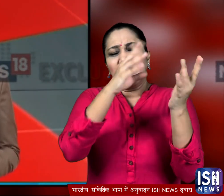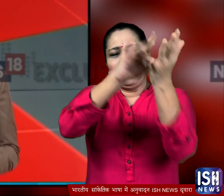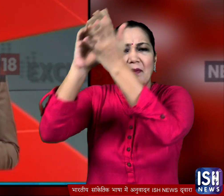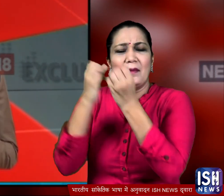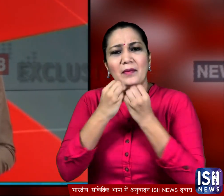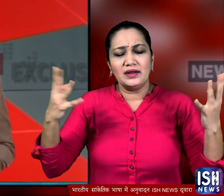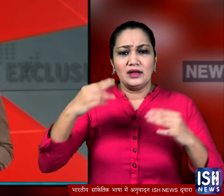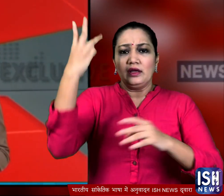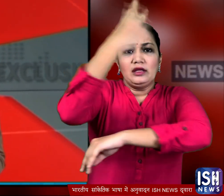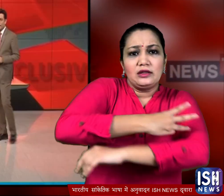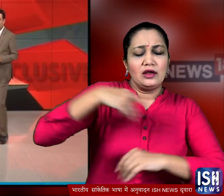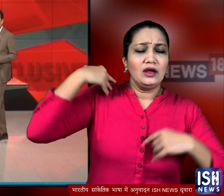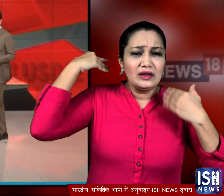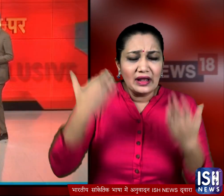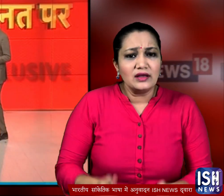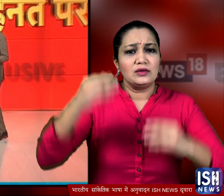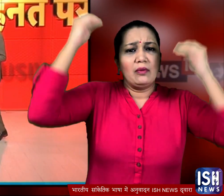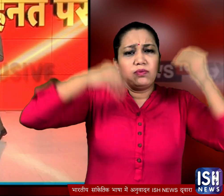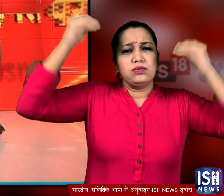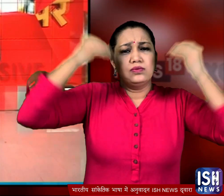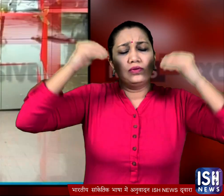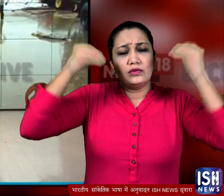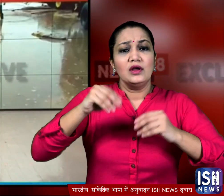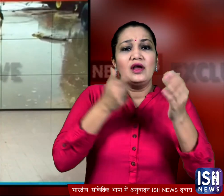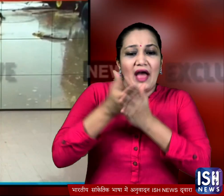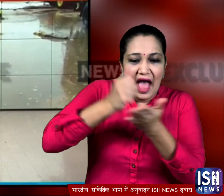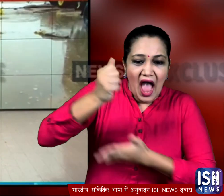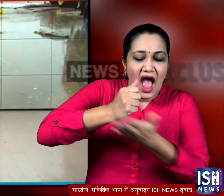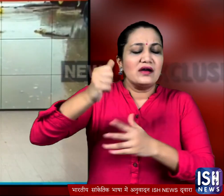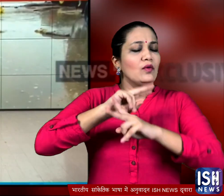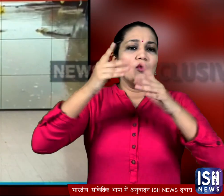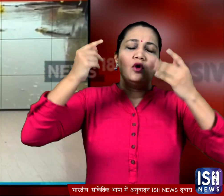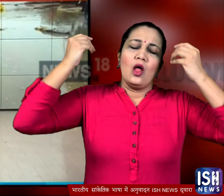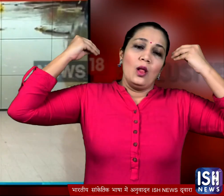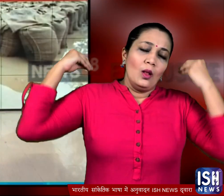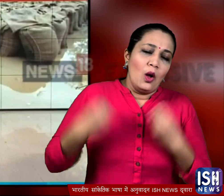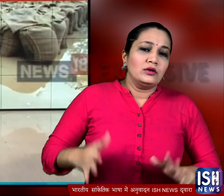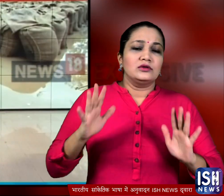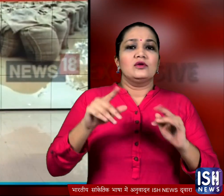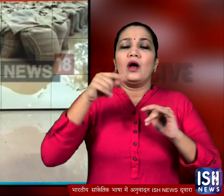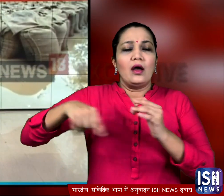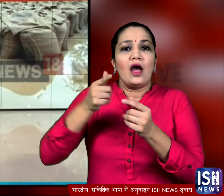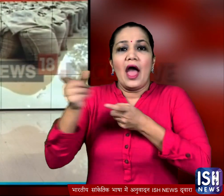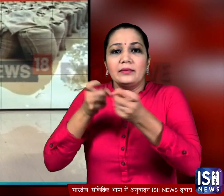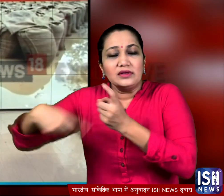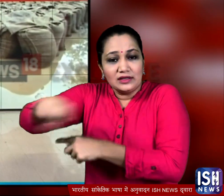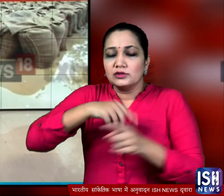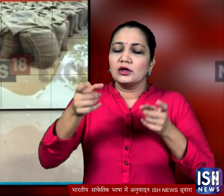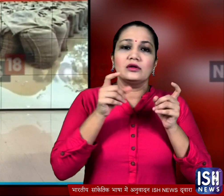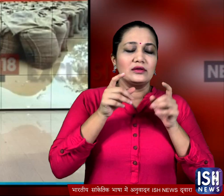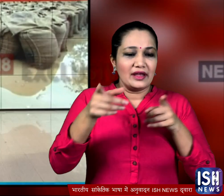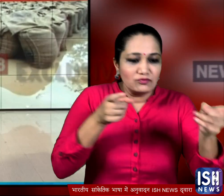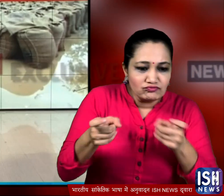जिलों में पिछले 3 दिनों से हो रही बारिश ने किसानों की मेहनत पर पानी फेर दिया। आरोप है कि प्रशासन की लापरवाही की वजह से मंडियों में रखा